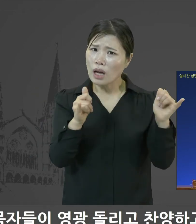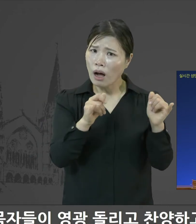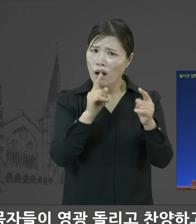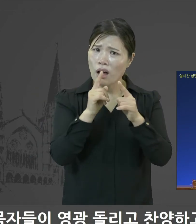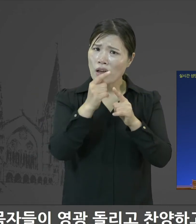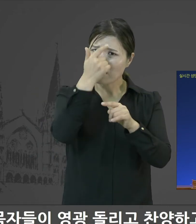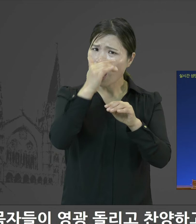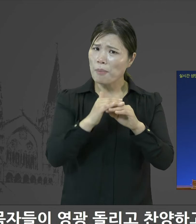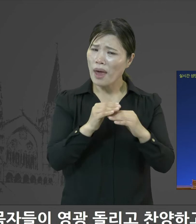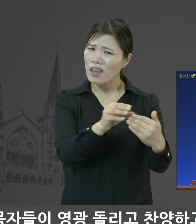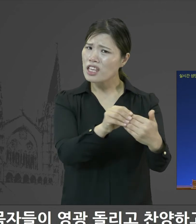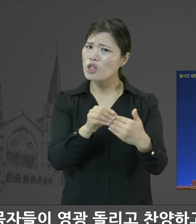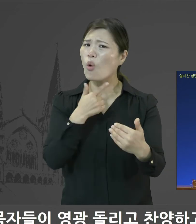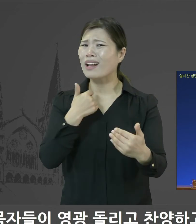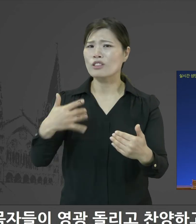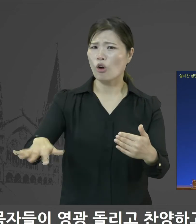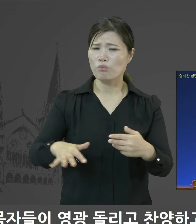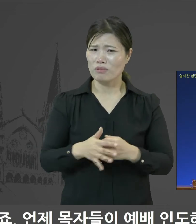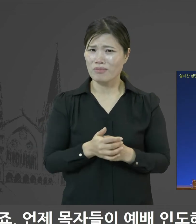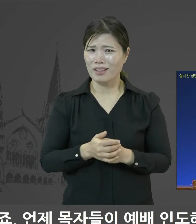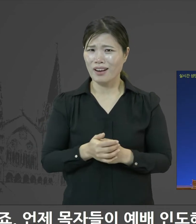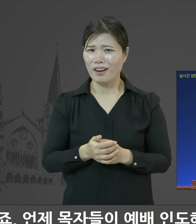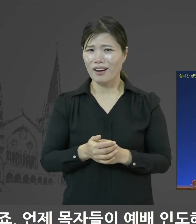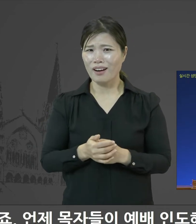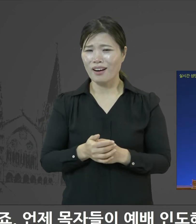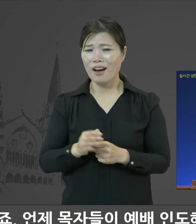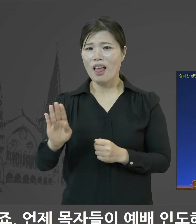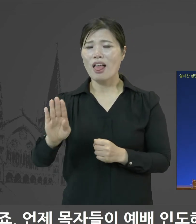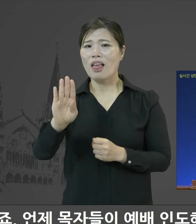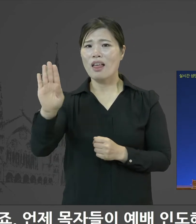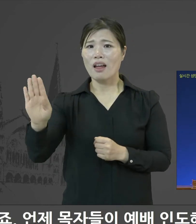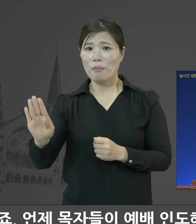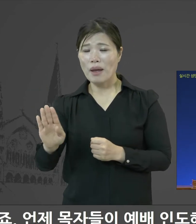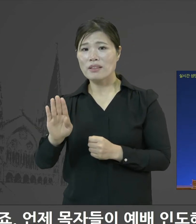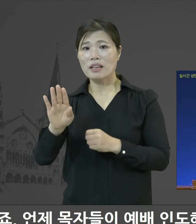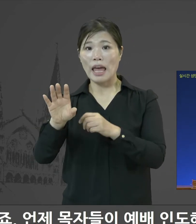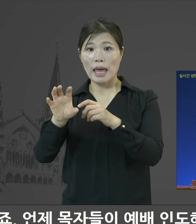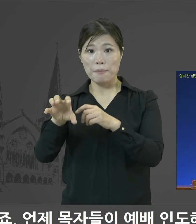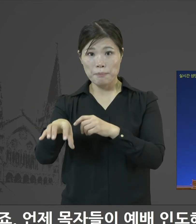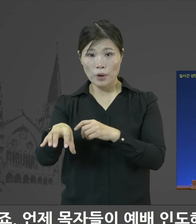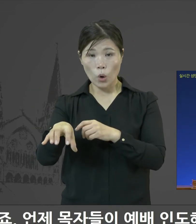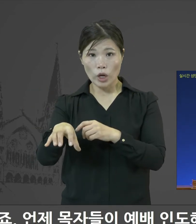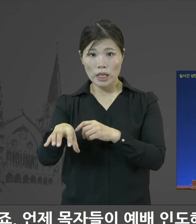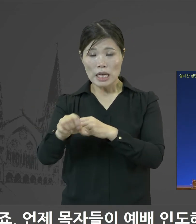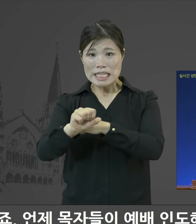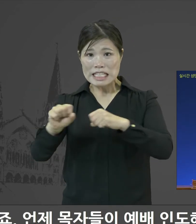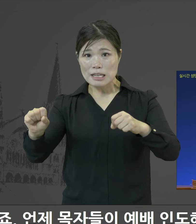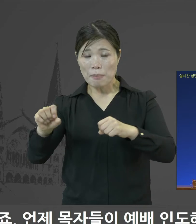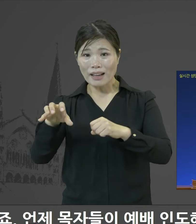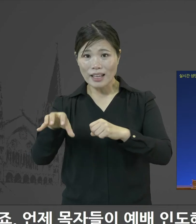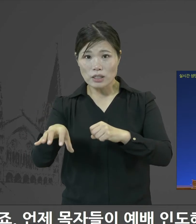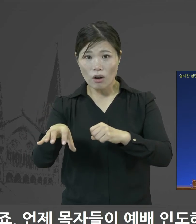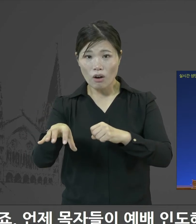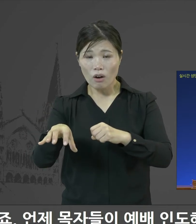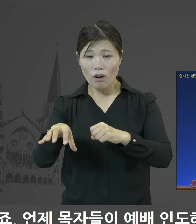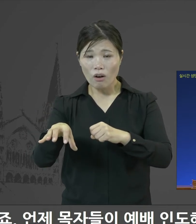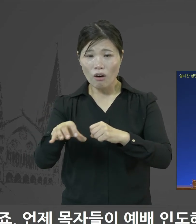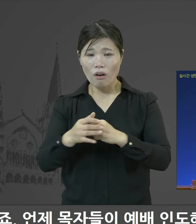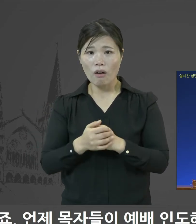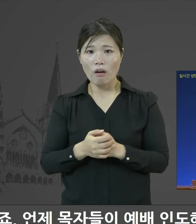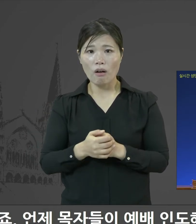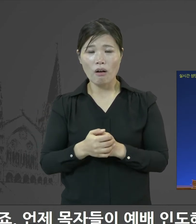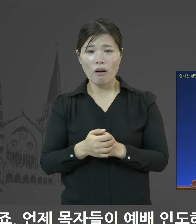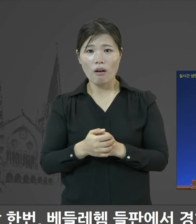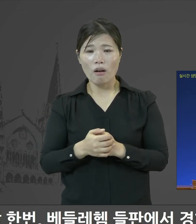목자들은 예배를 딱 한 번 경험했습니다. 베들레헴 들판에서. 그리고 가서 아기 예수 앞에서 예배를